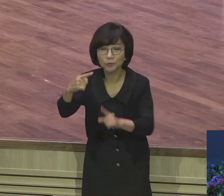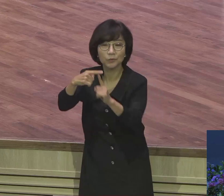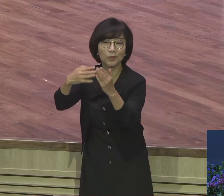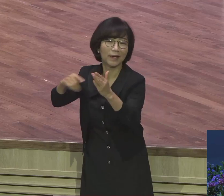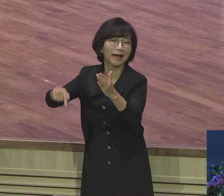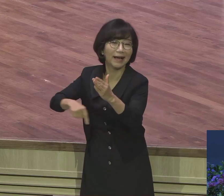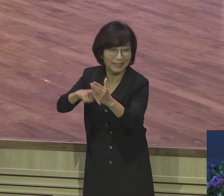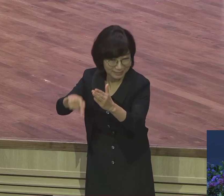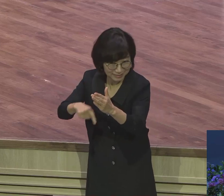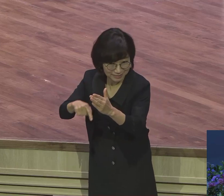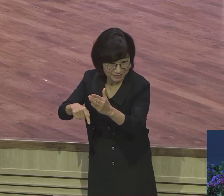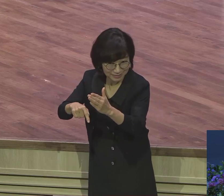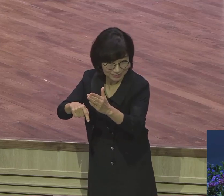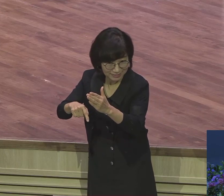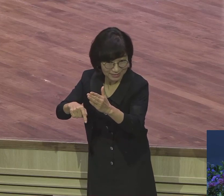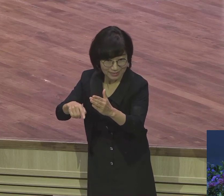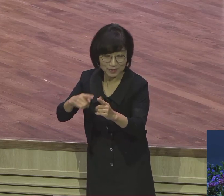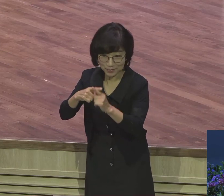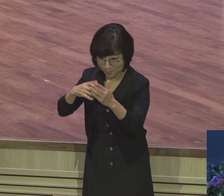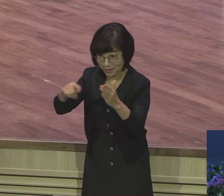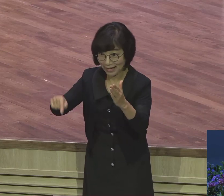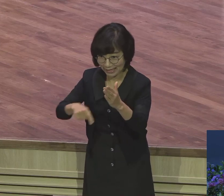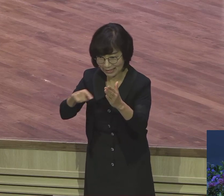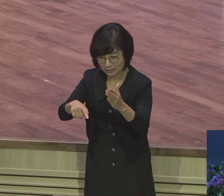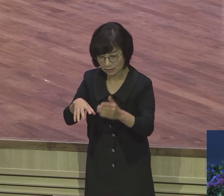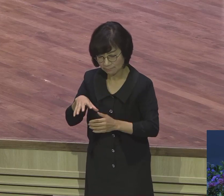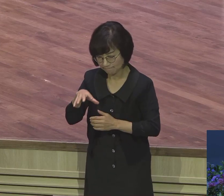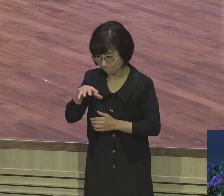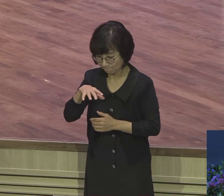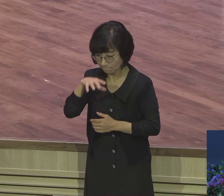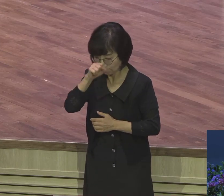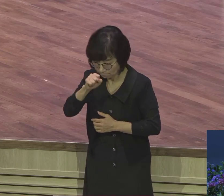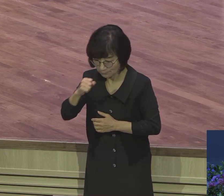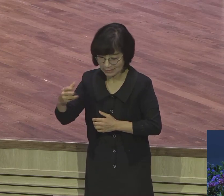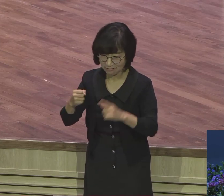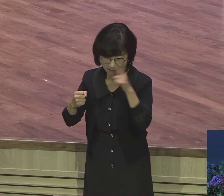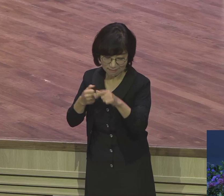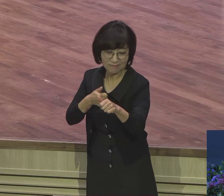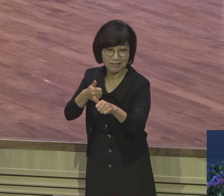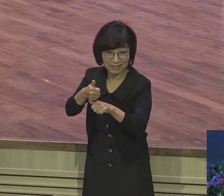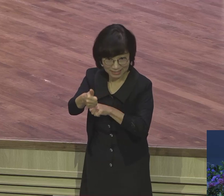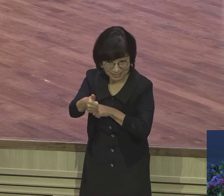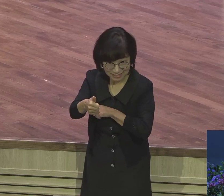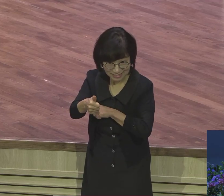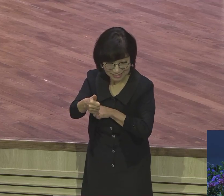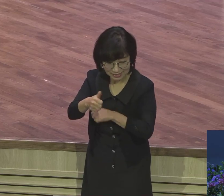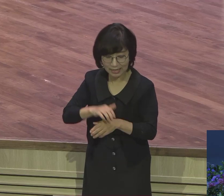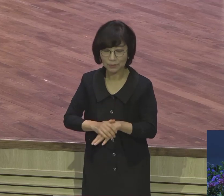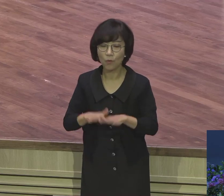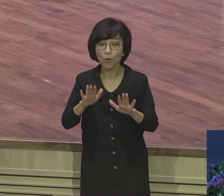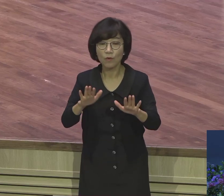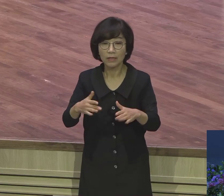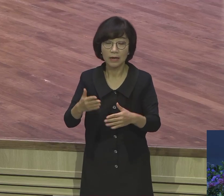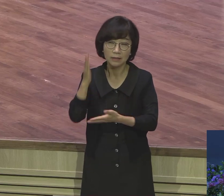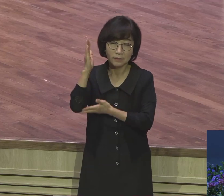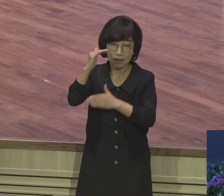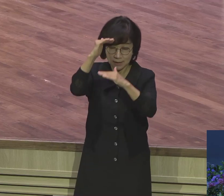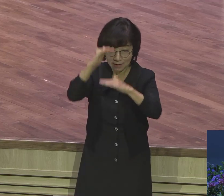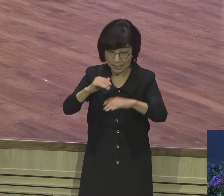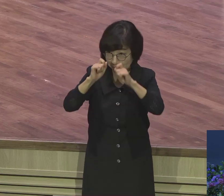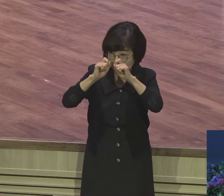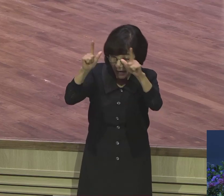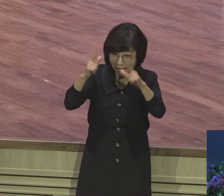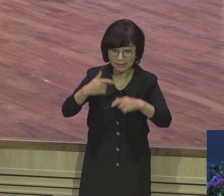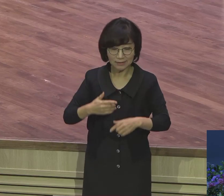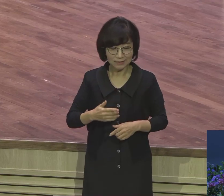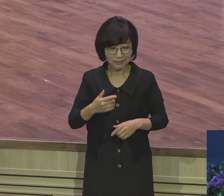우리 영계 모든 성도를 보면 말씀을 통해서 선으로 악을 이기는 삶의 의미를 진짜로 깨닫고 가는